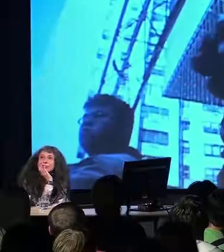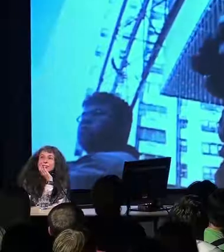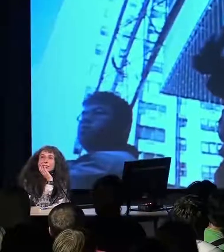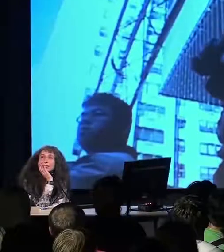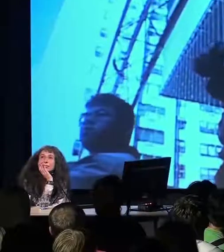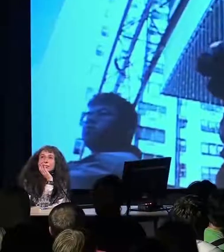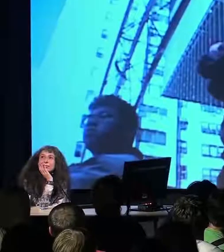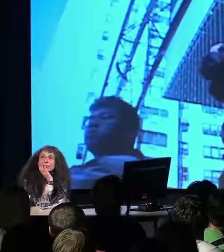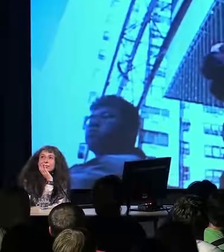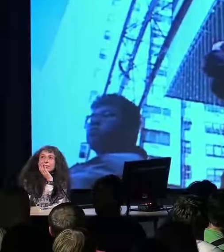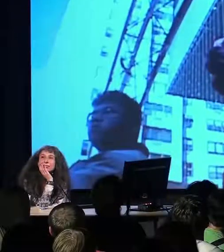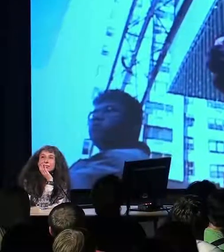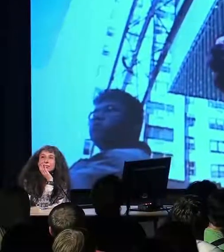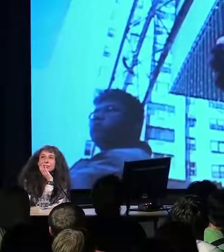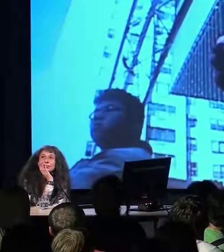вперед руку.